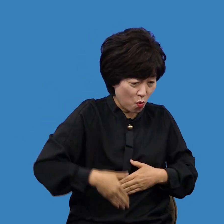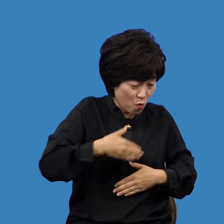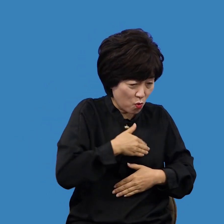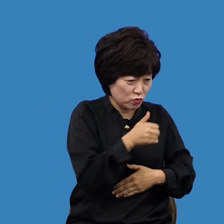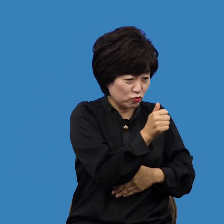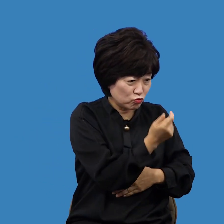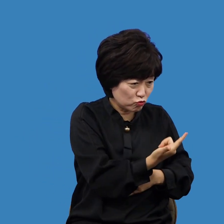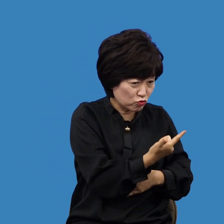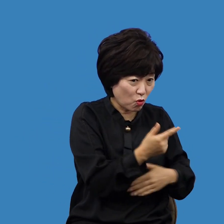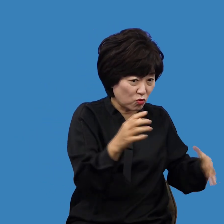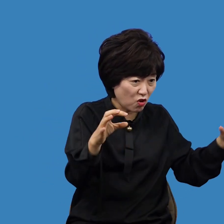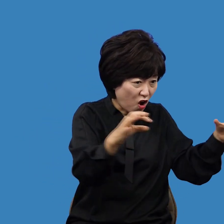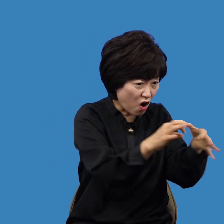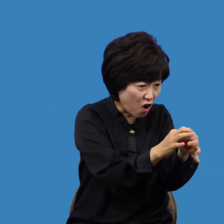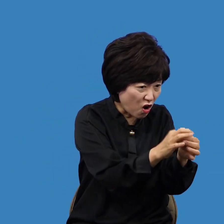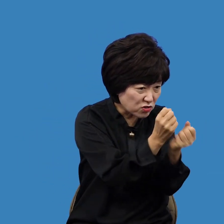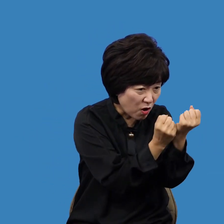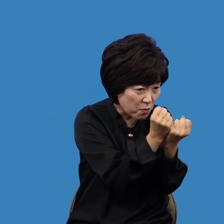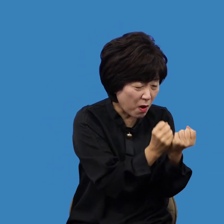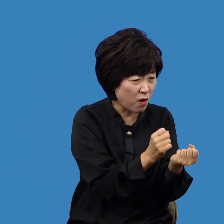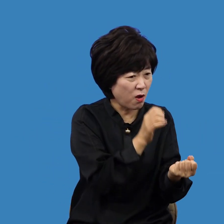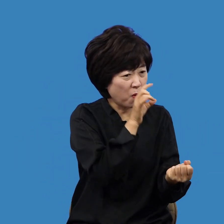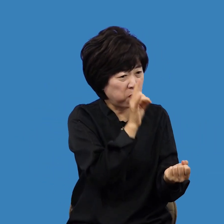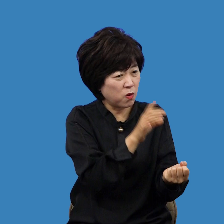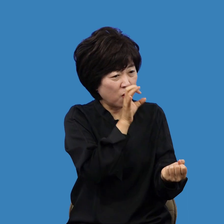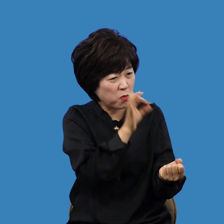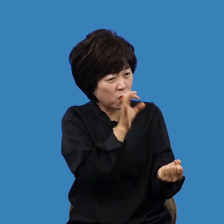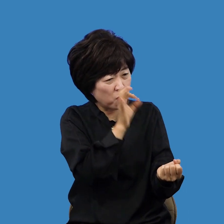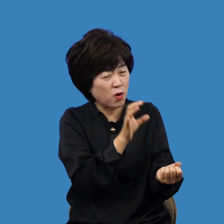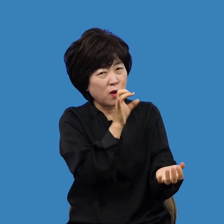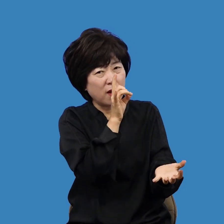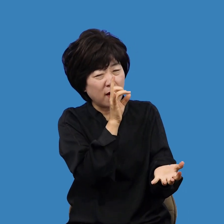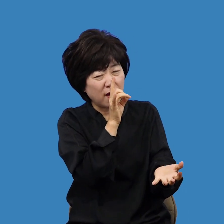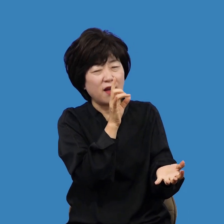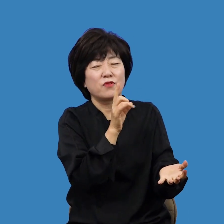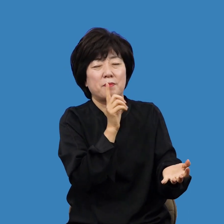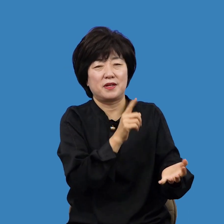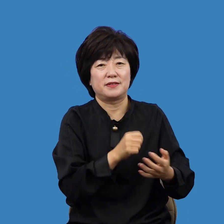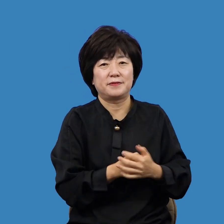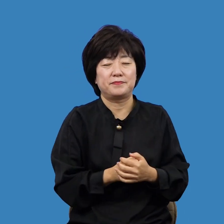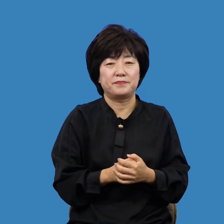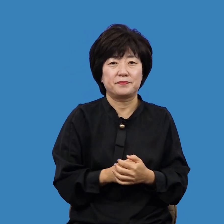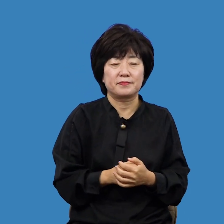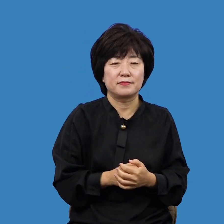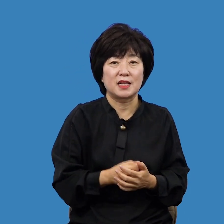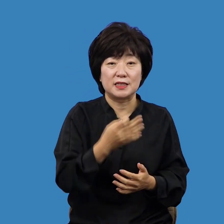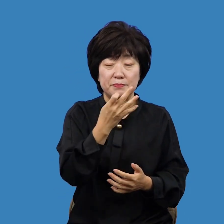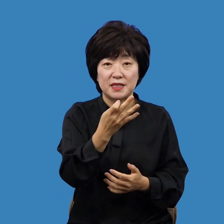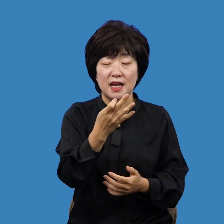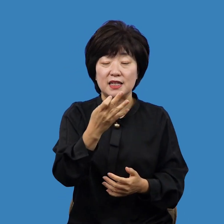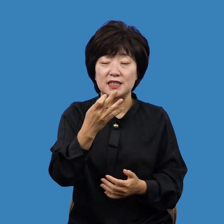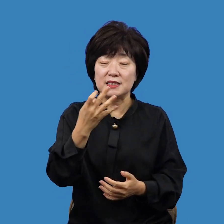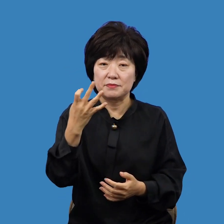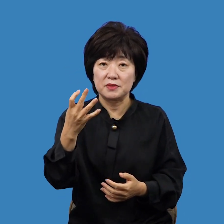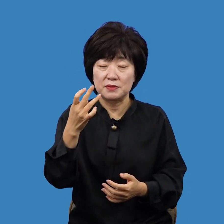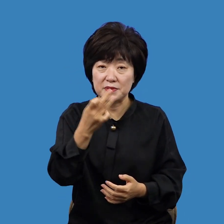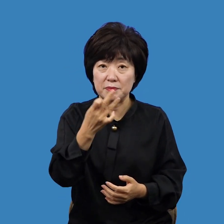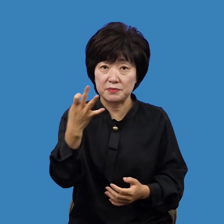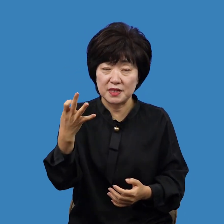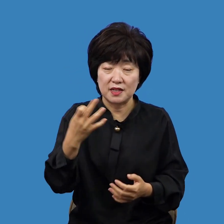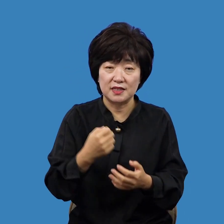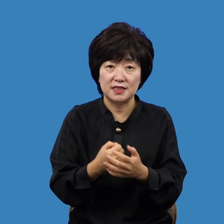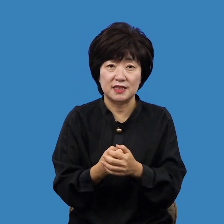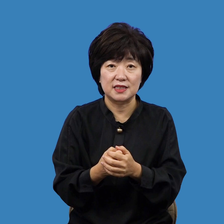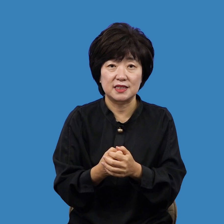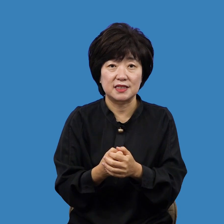수 없다는 거야. 그 다음에 14절과 15절에도 분별하다, 판단하다라고 하는 단어가 나오는데 처음 게 싱크리노였으면 두